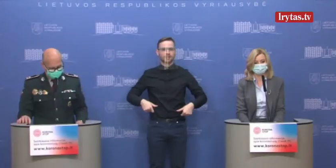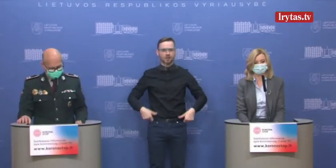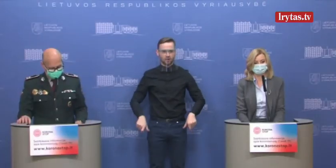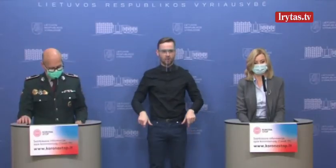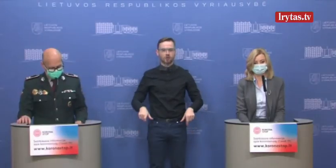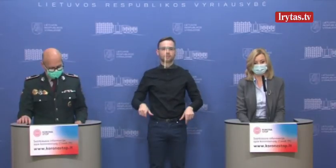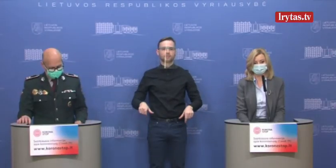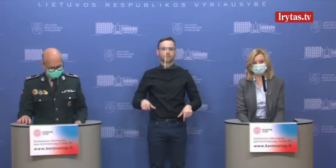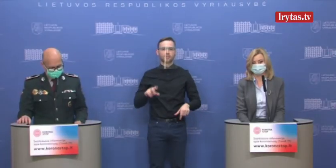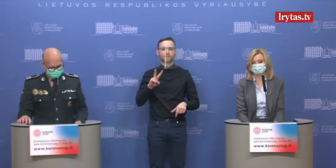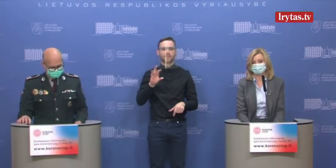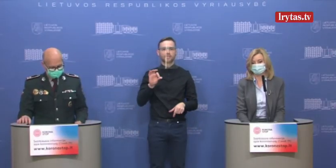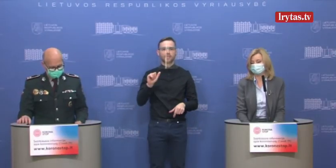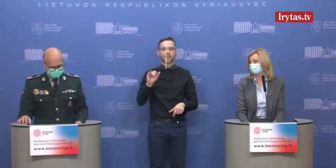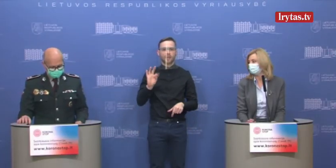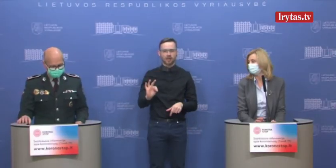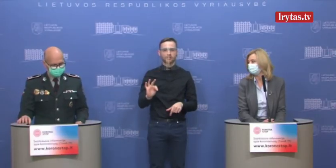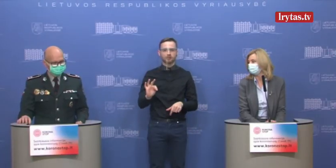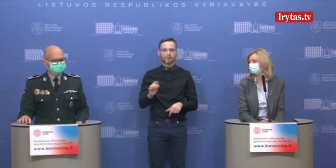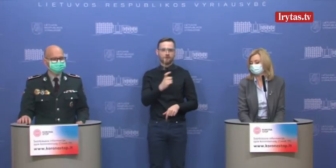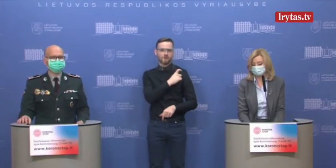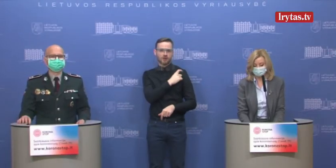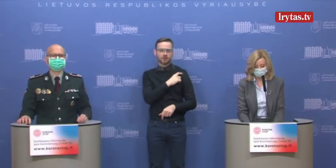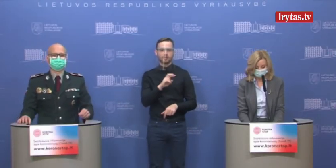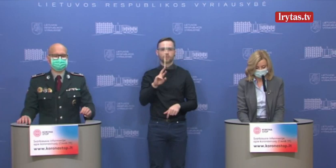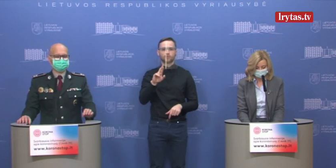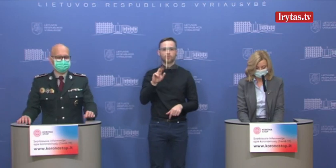generolas, Vsat vadas Rustamas Liubajevas.